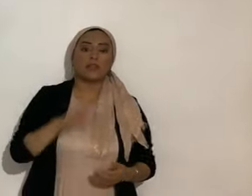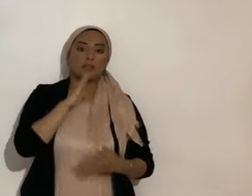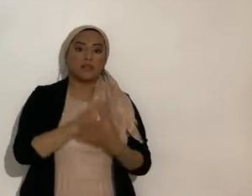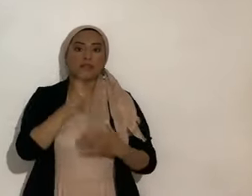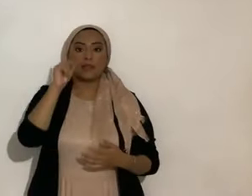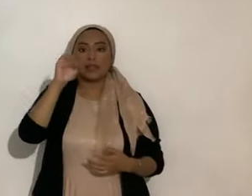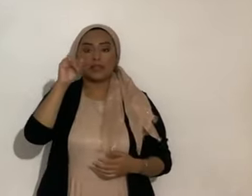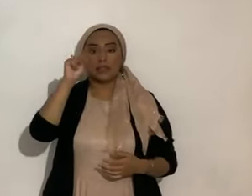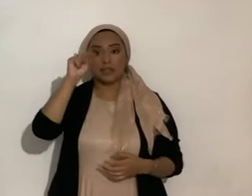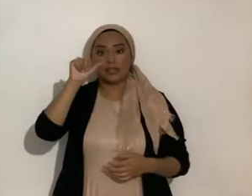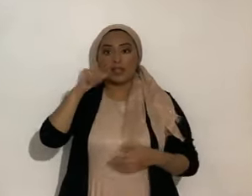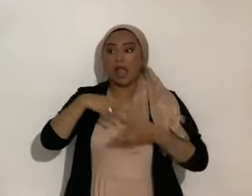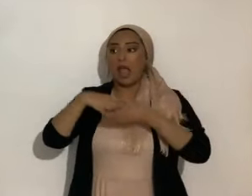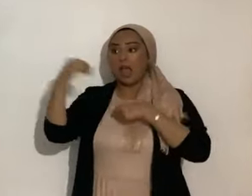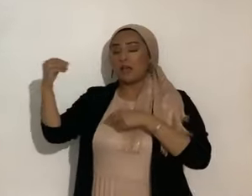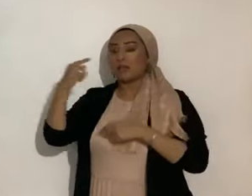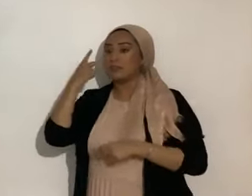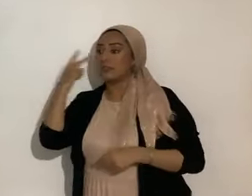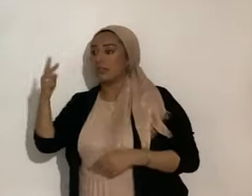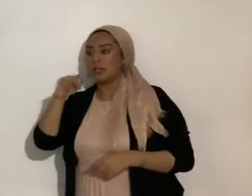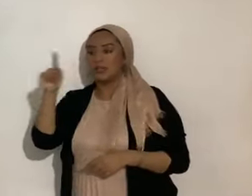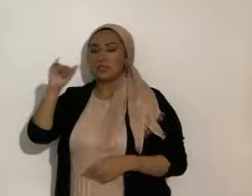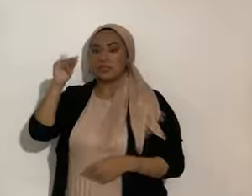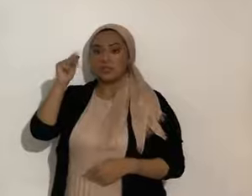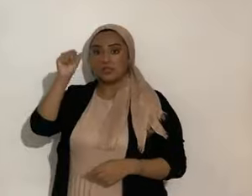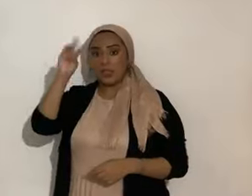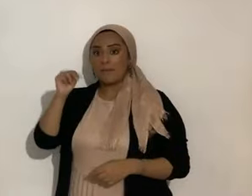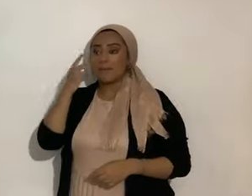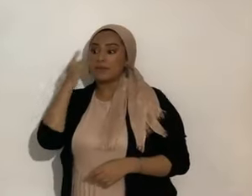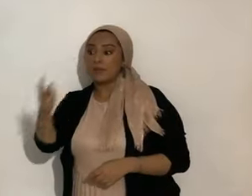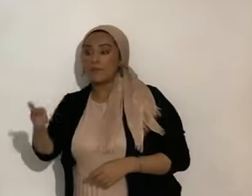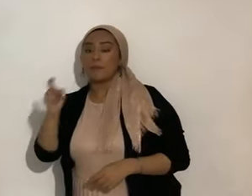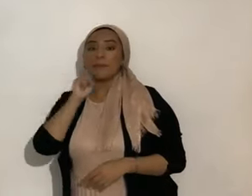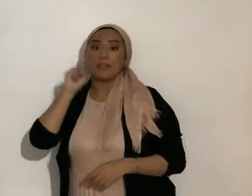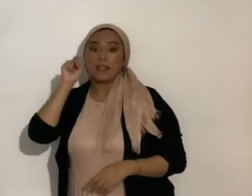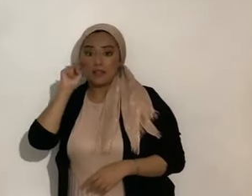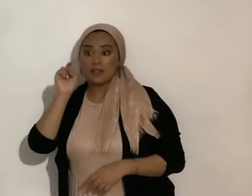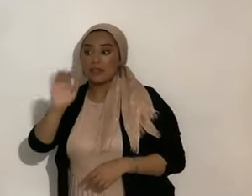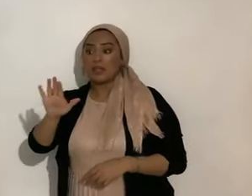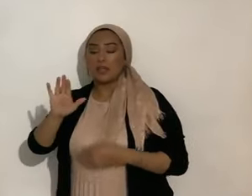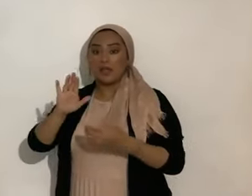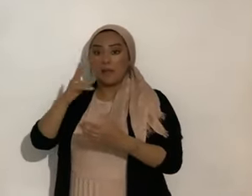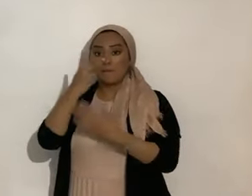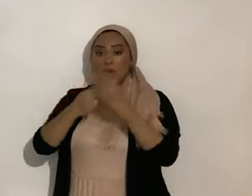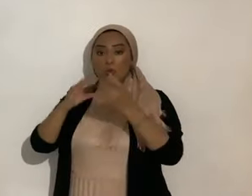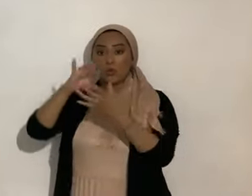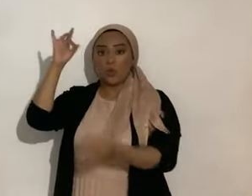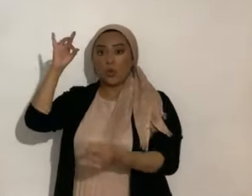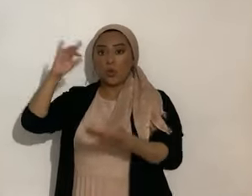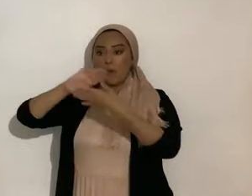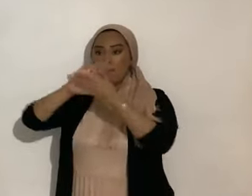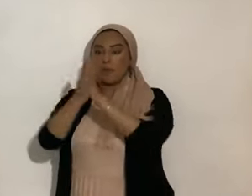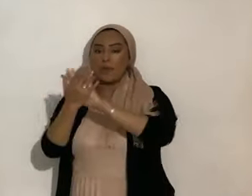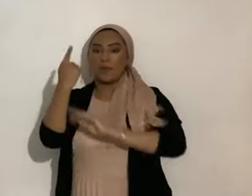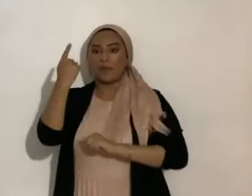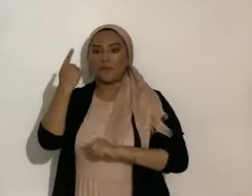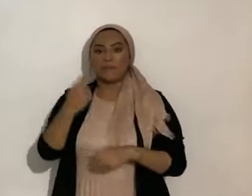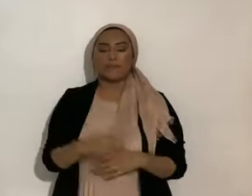ver a las hijas del país, y la vio Siquén, hijo de Amorebeo, y la tomó y la deshonró. Y su alma, en el verso 8 dice, y su alma se apegó a